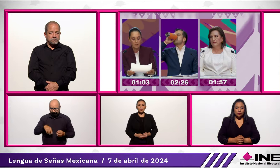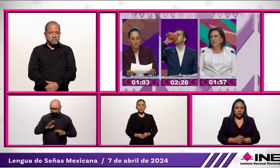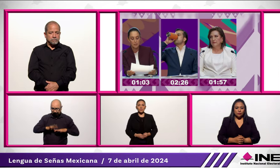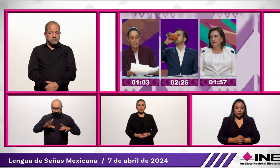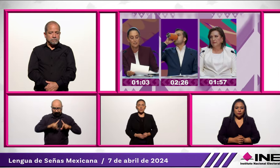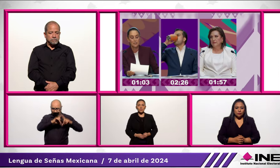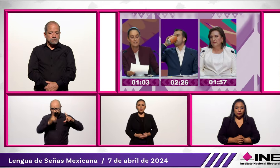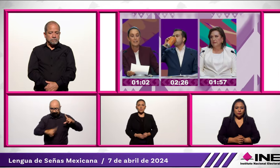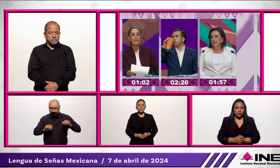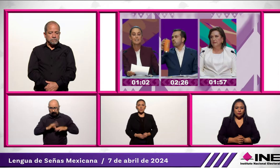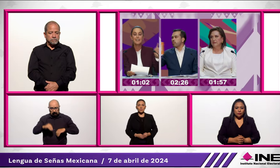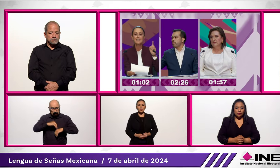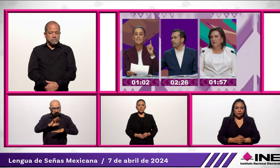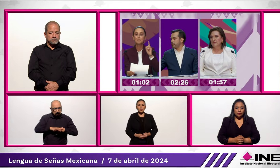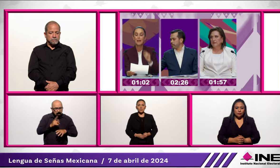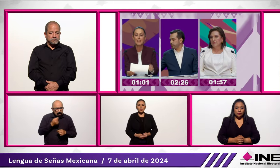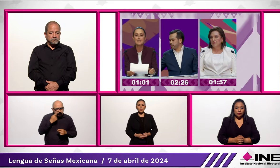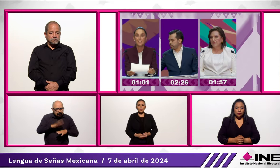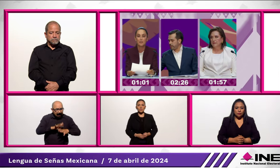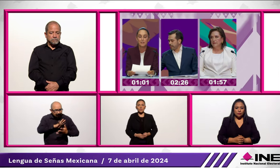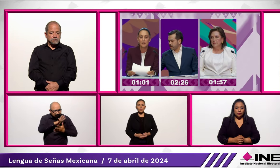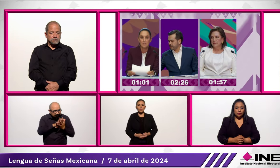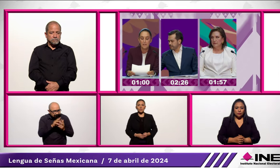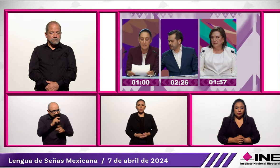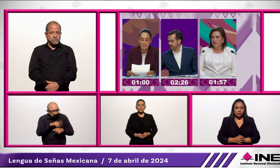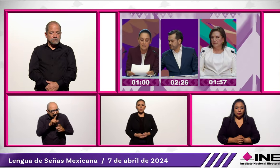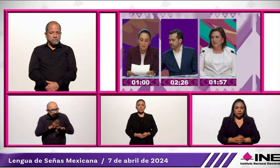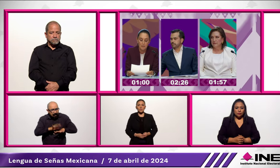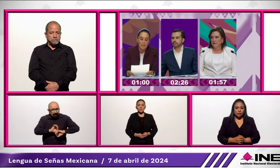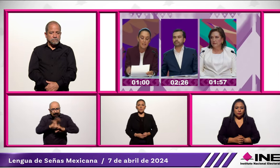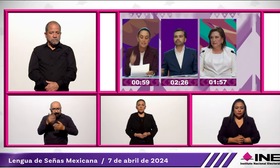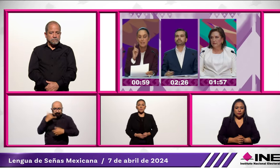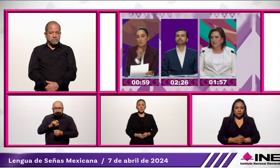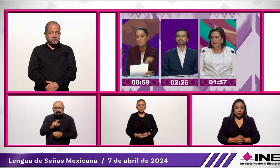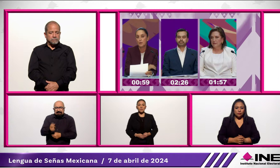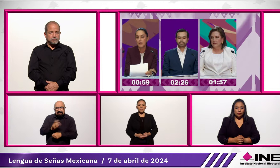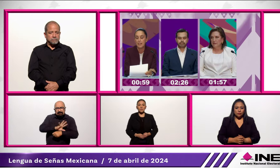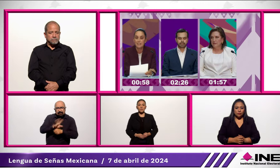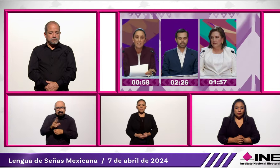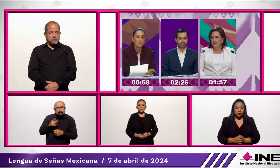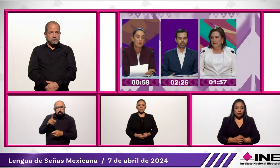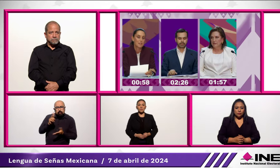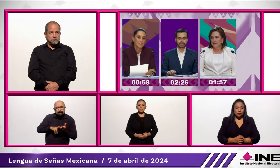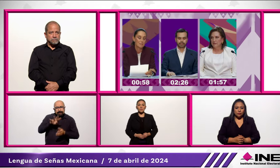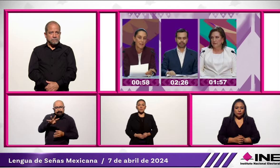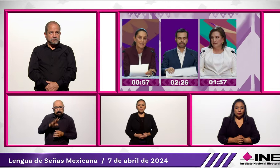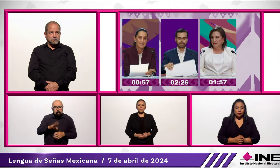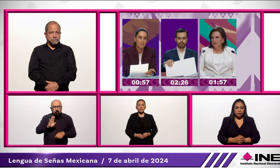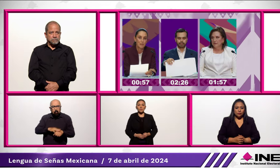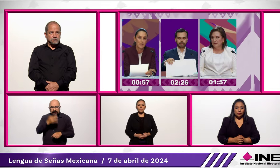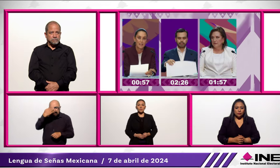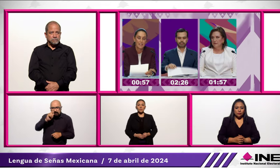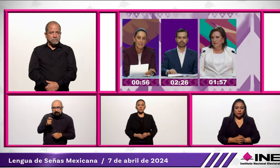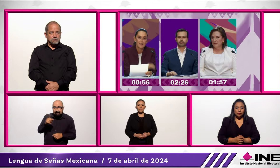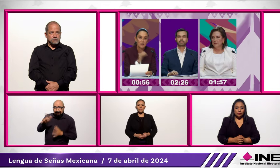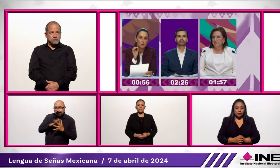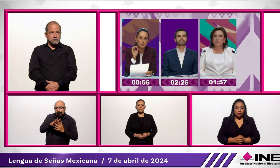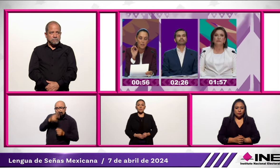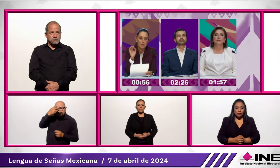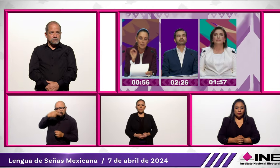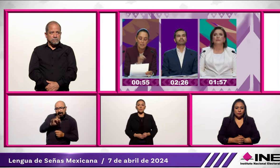mejor evaluación de acciones de transparencia durante el COVID-19. ¿Y saben por quién? Por Transparencia